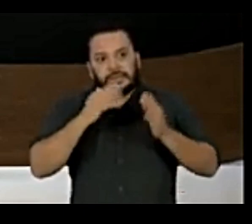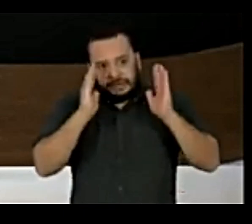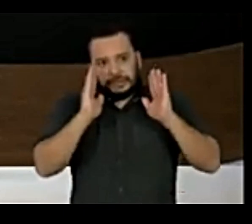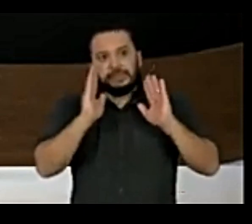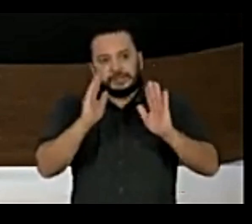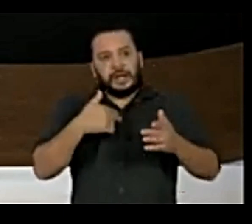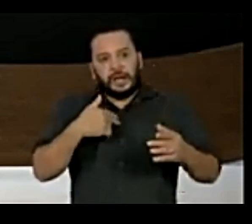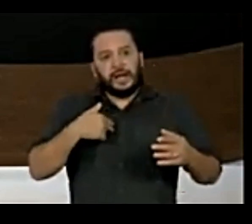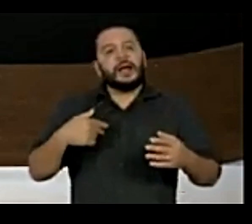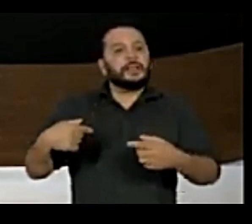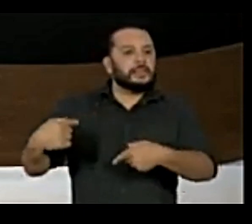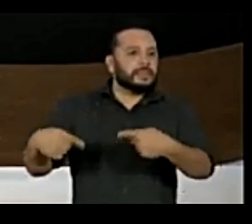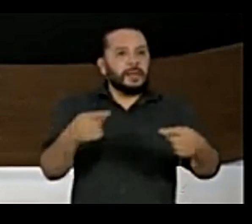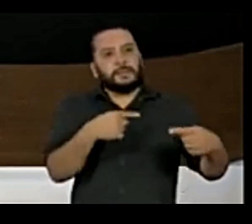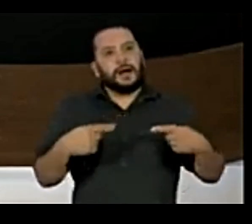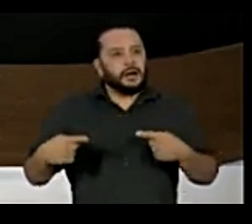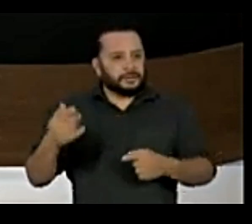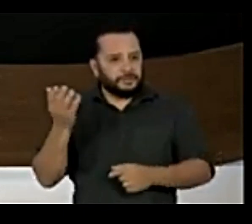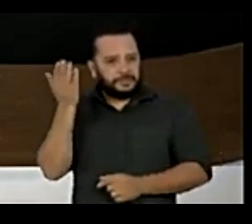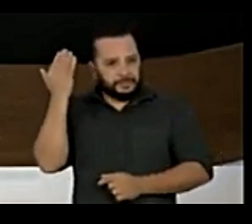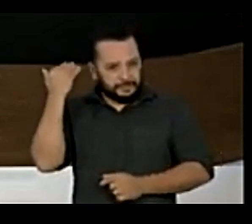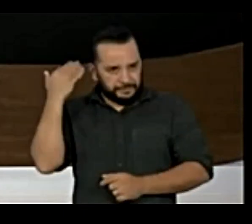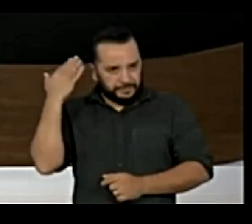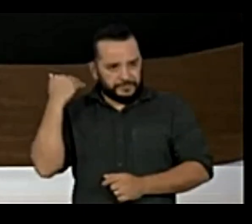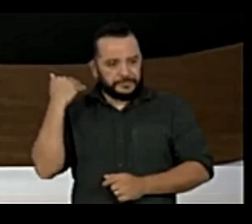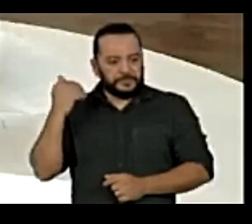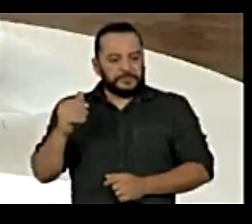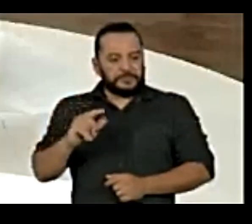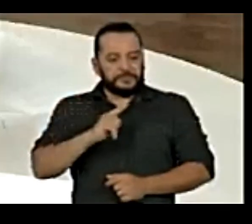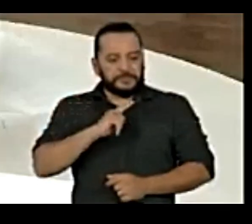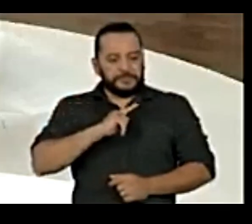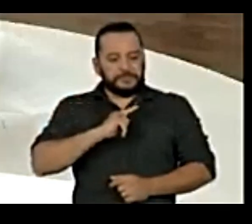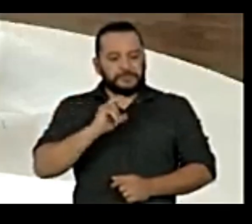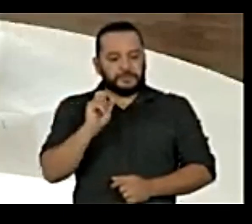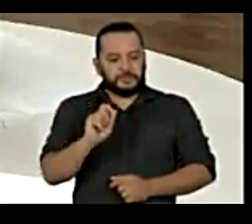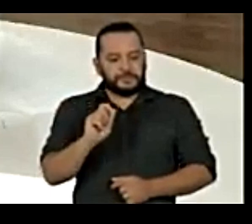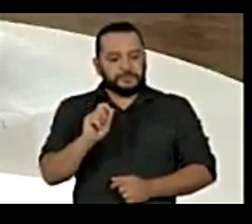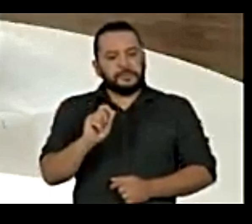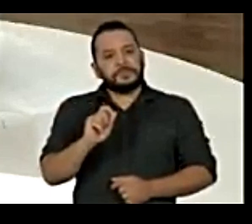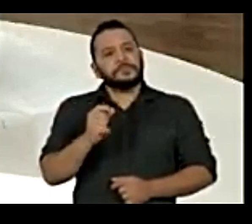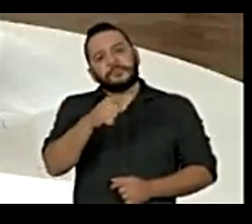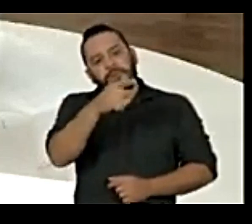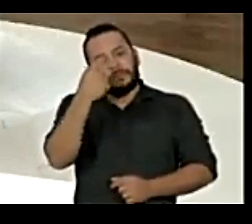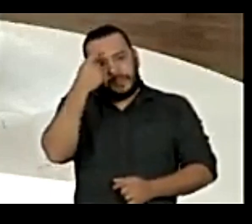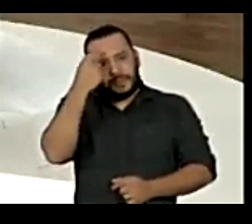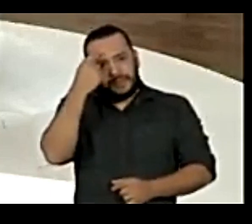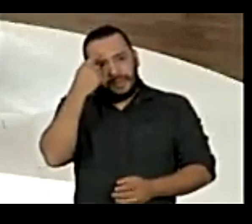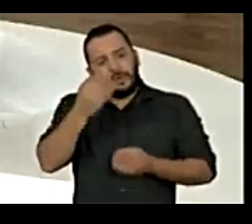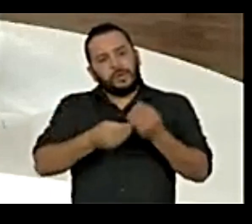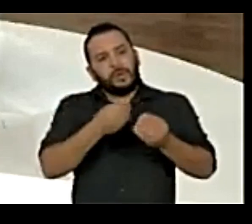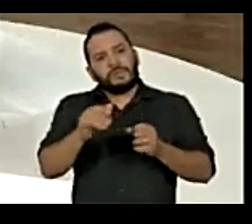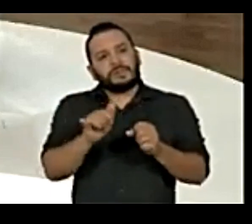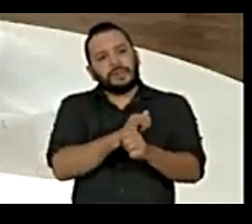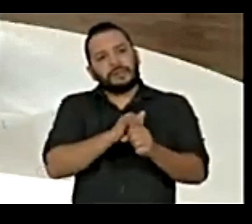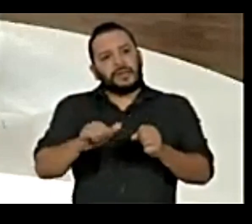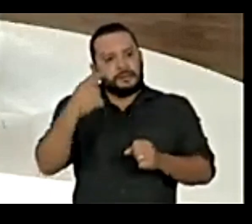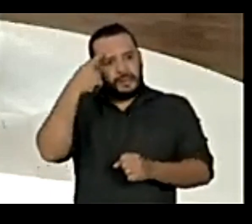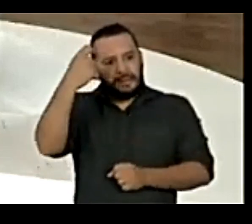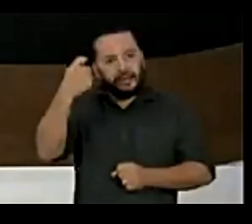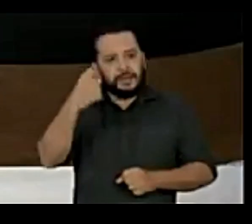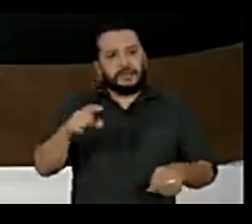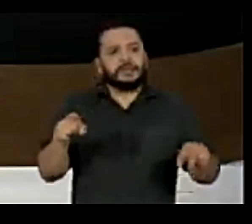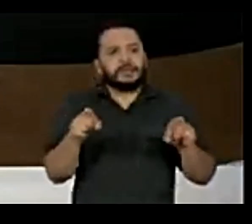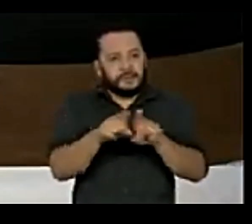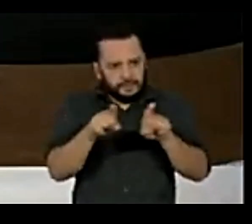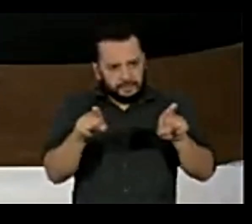ao debate público naquele momento. Foi pensado, como surgiu aquela sua ideia e você acha